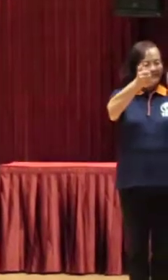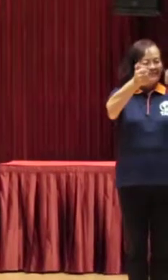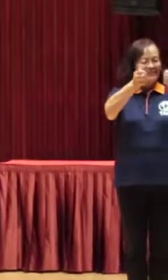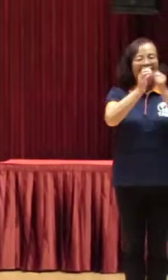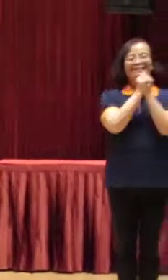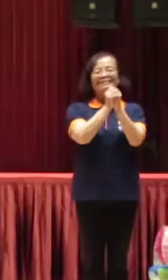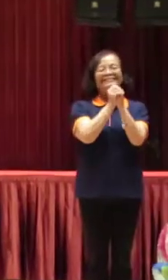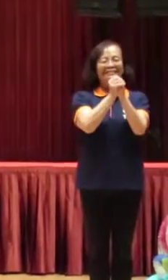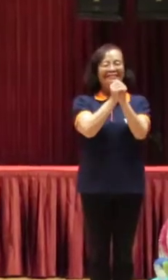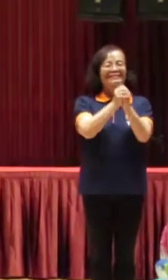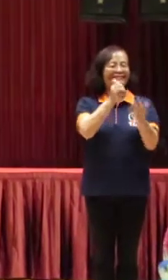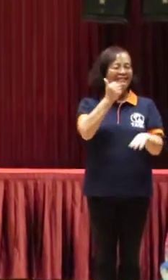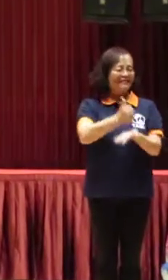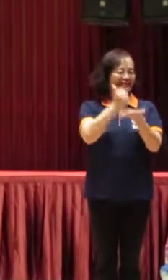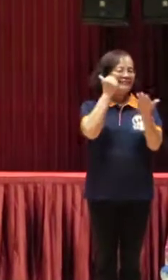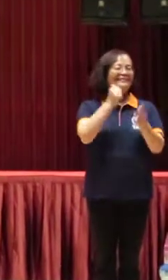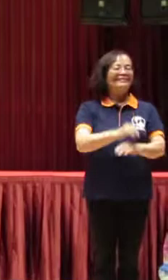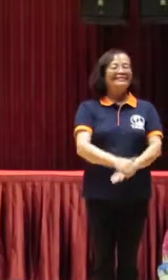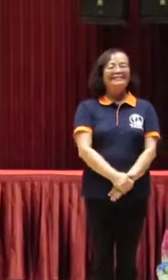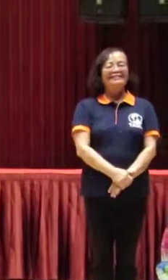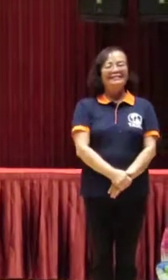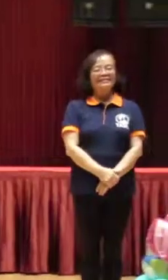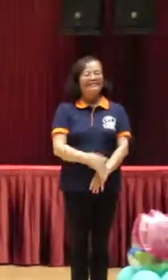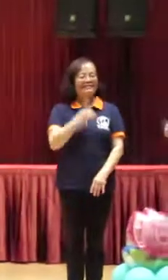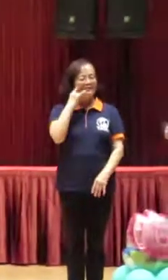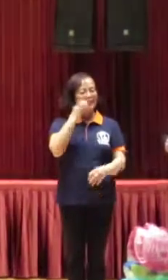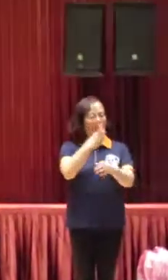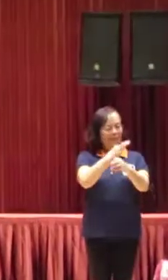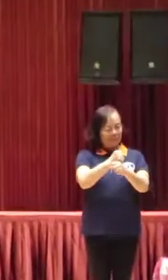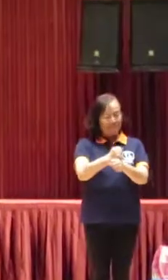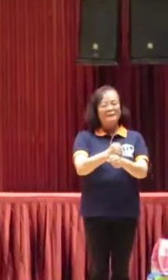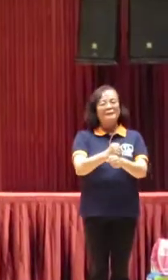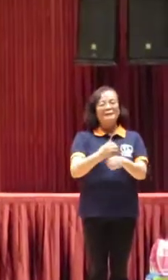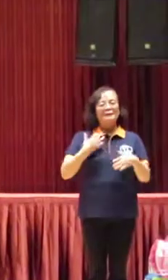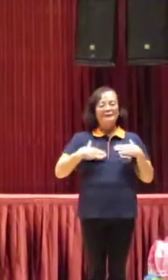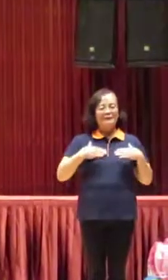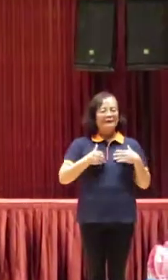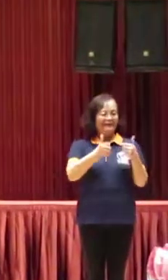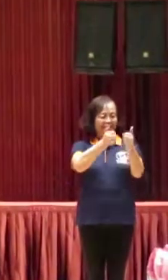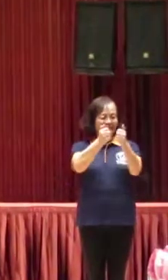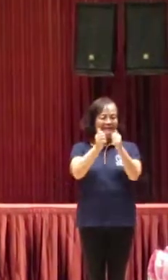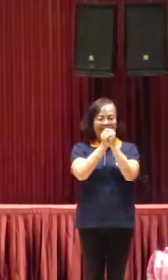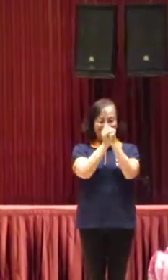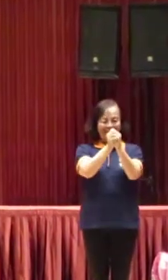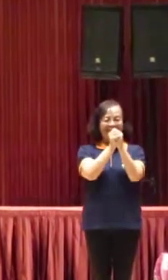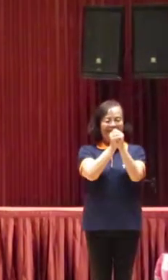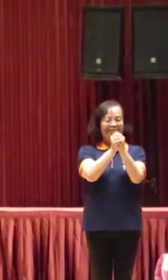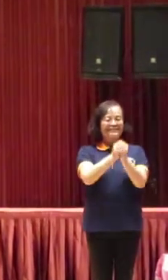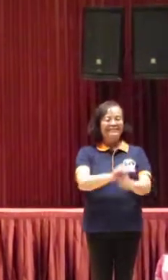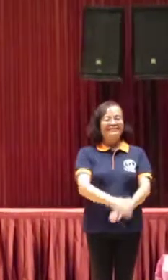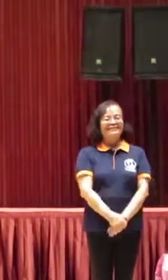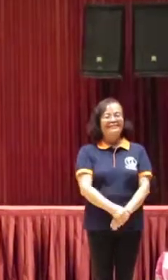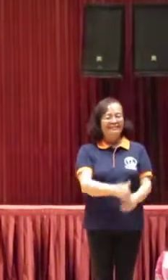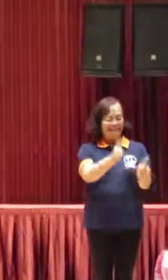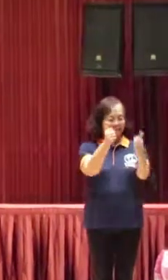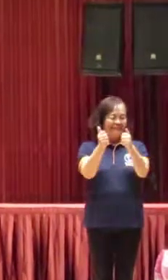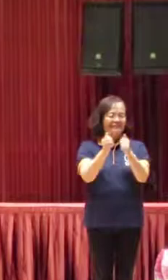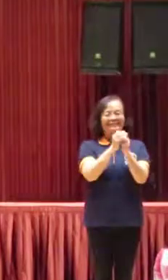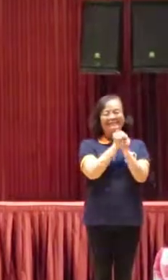恭喜大家得奖哈、哦！母亲节快乐，按字声，按字声就是谢谢哦，按字